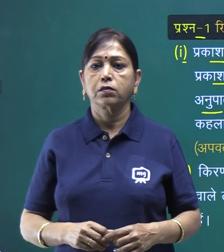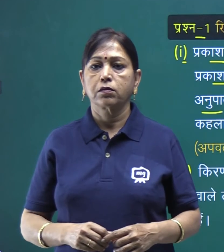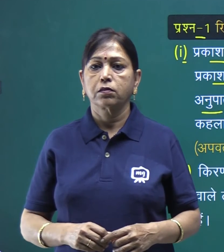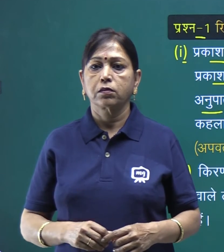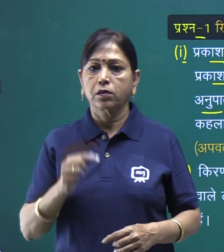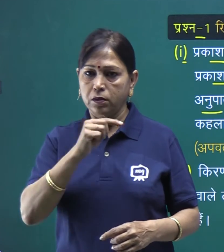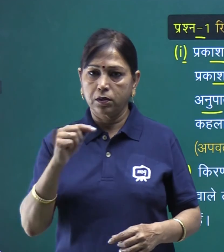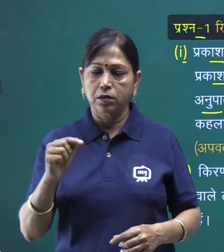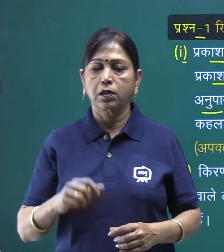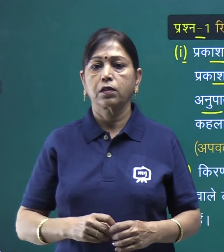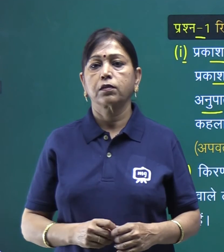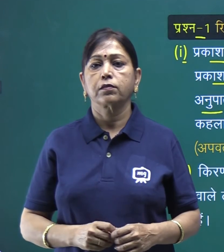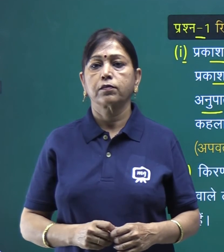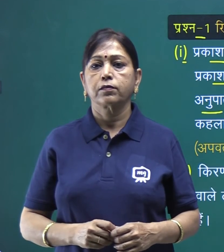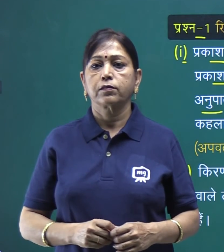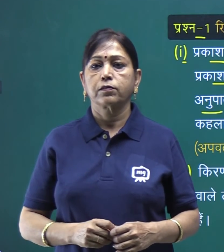रिक्त स्थान